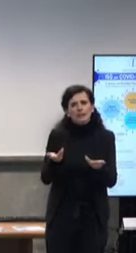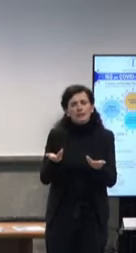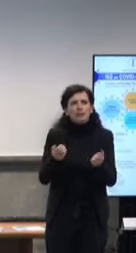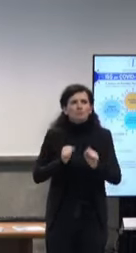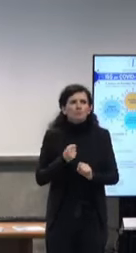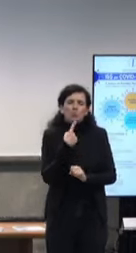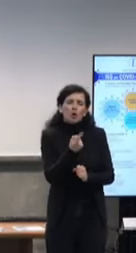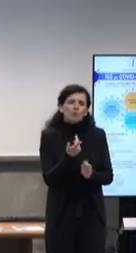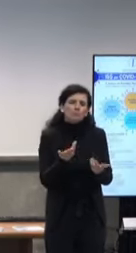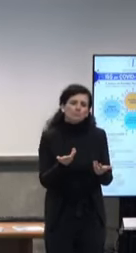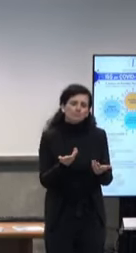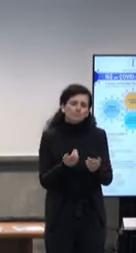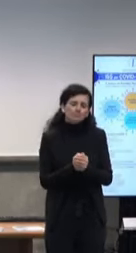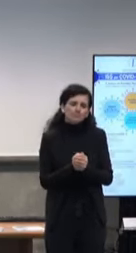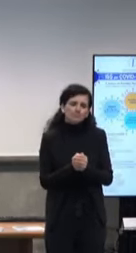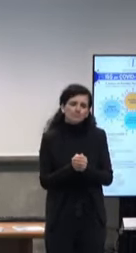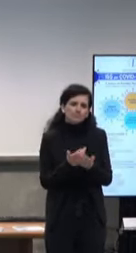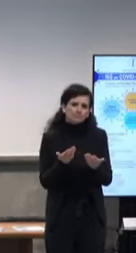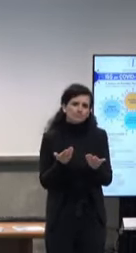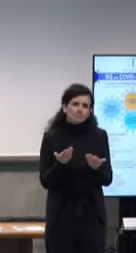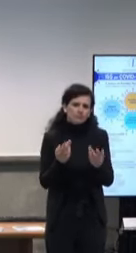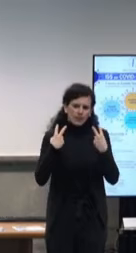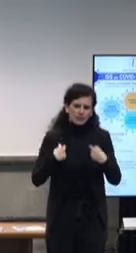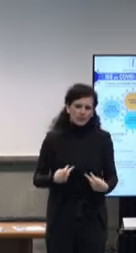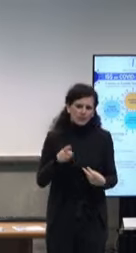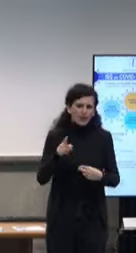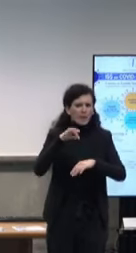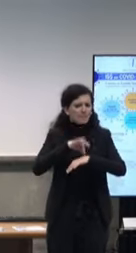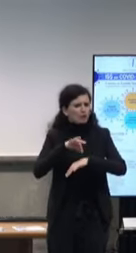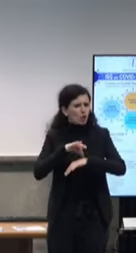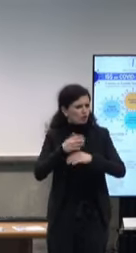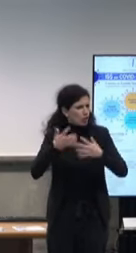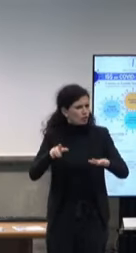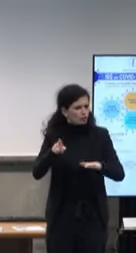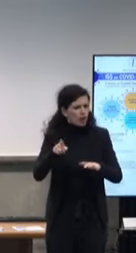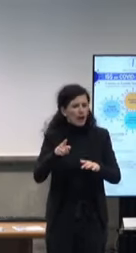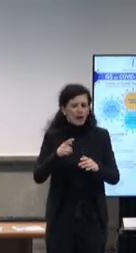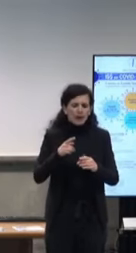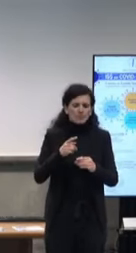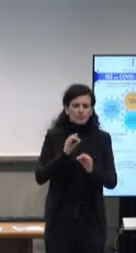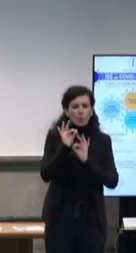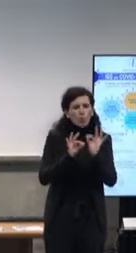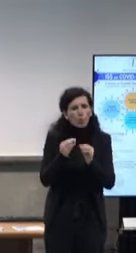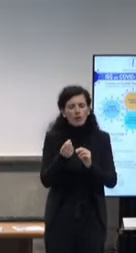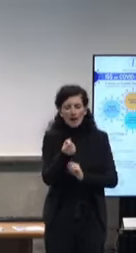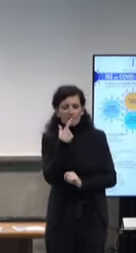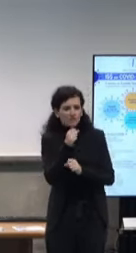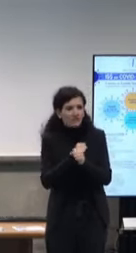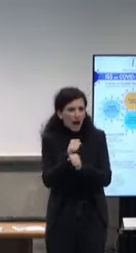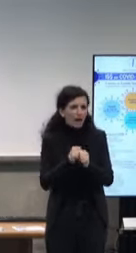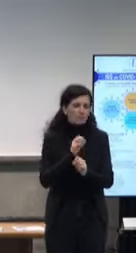diciamo con cui a cui dava delle patologie a cui faceva fronte anche grazie a farmaci a trattamenti